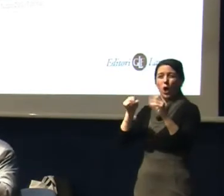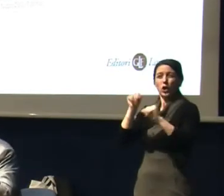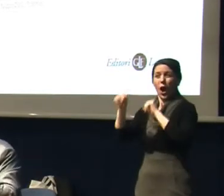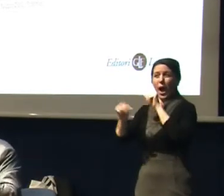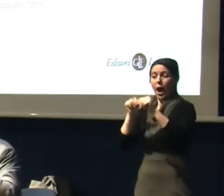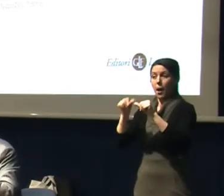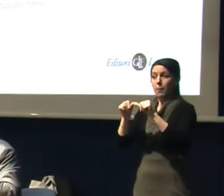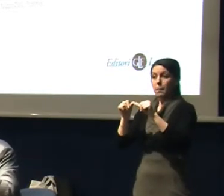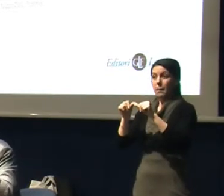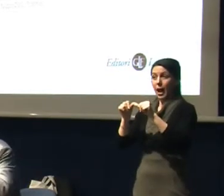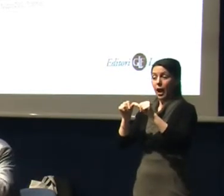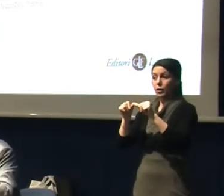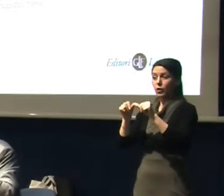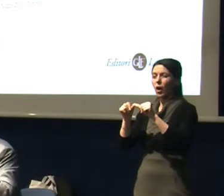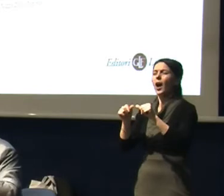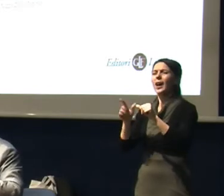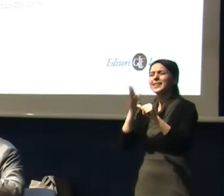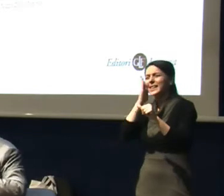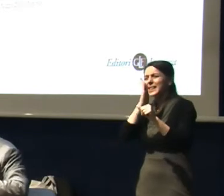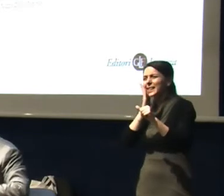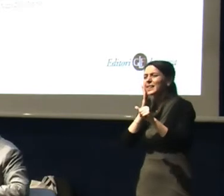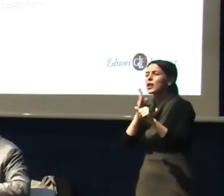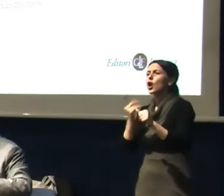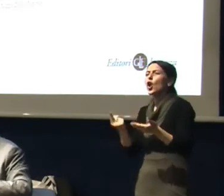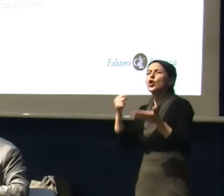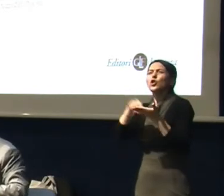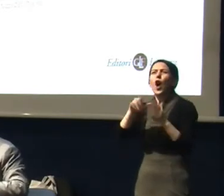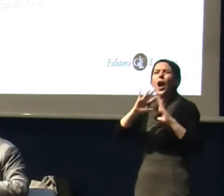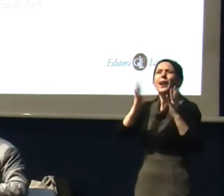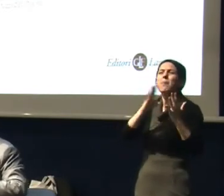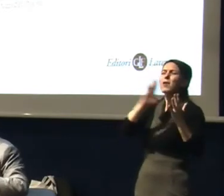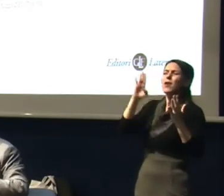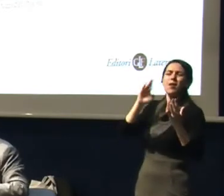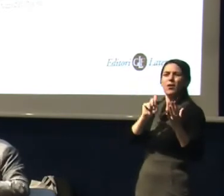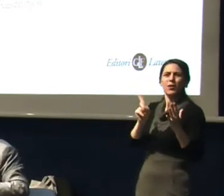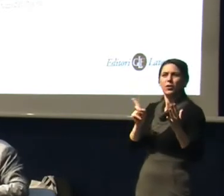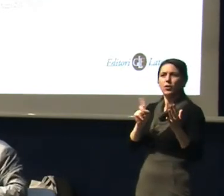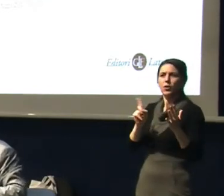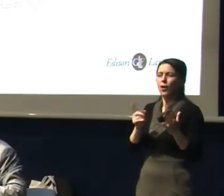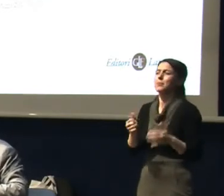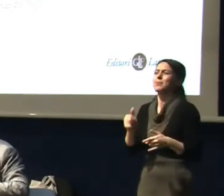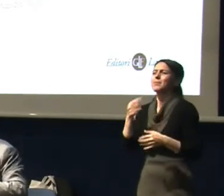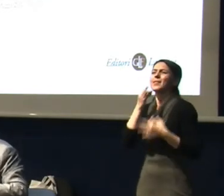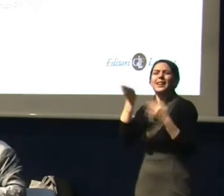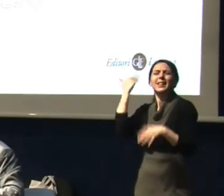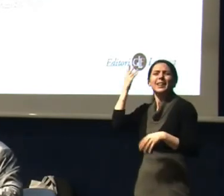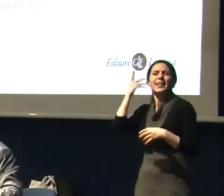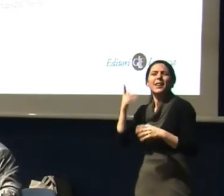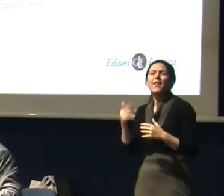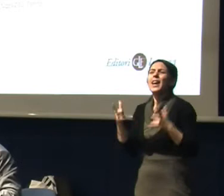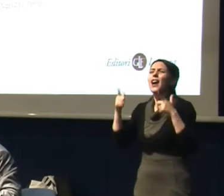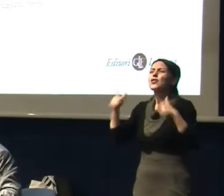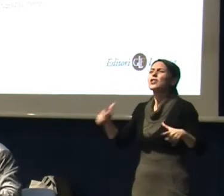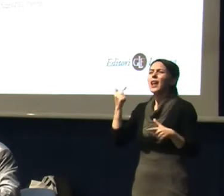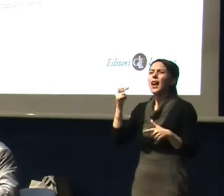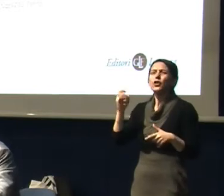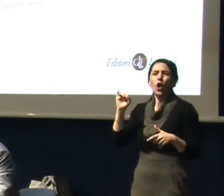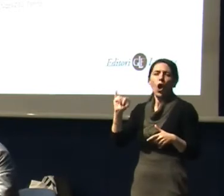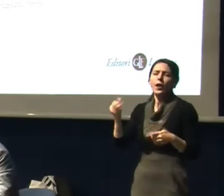quel mondo torni ad essere evocato cioè è finita lasciamola al suo